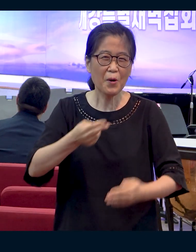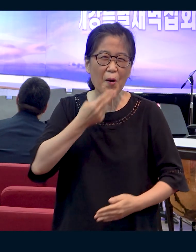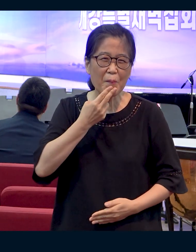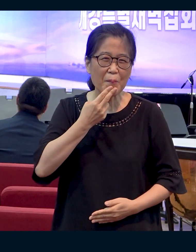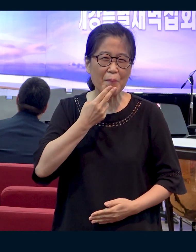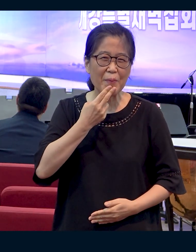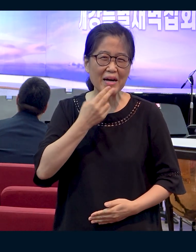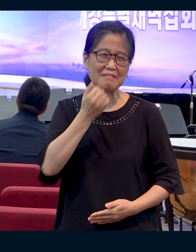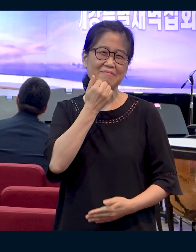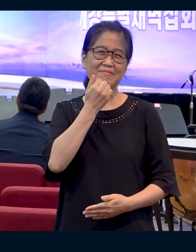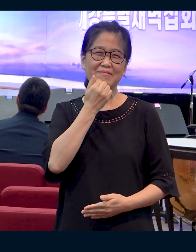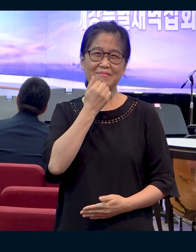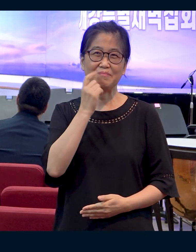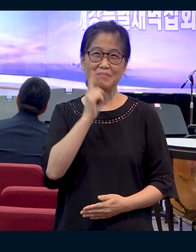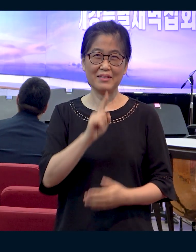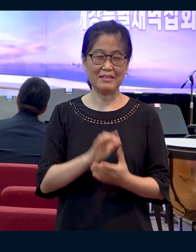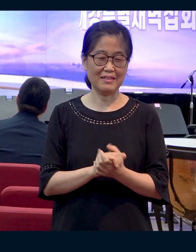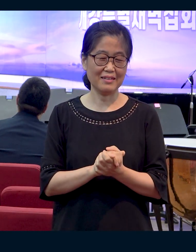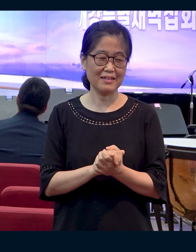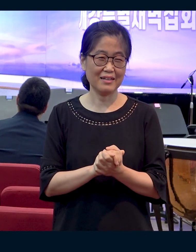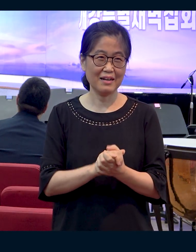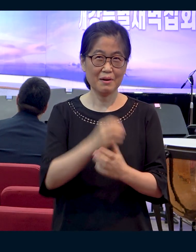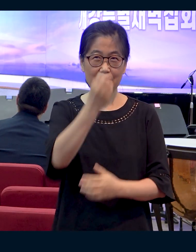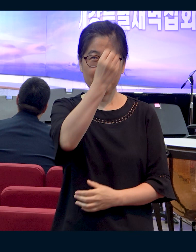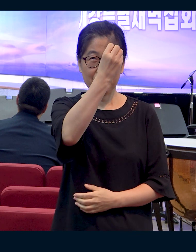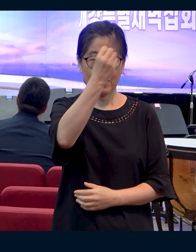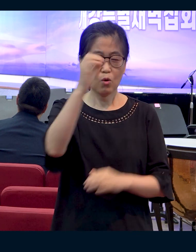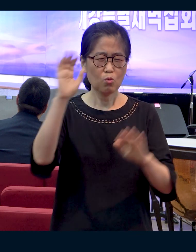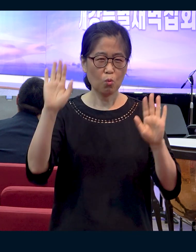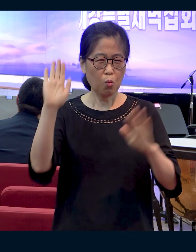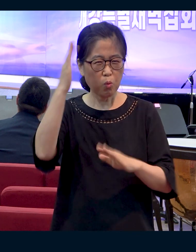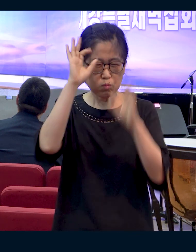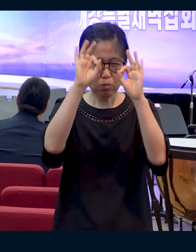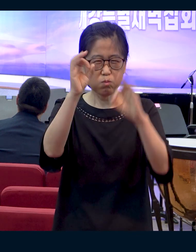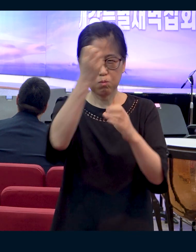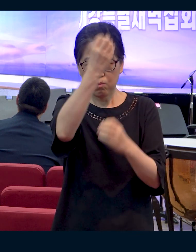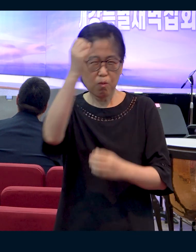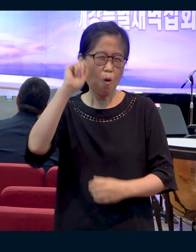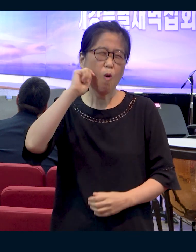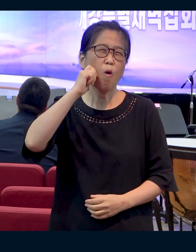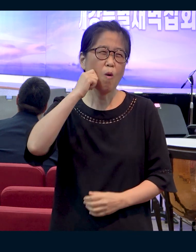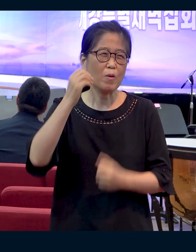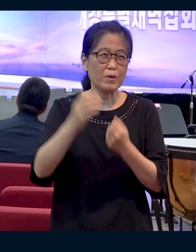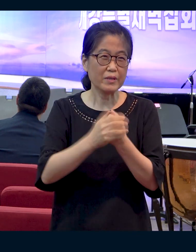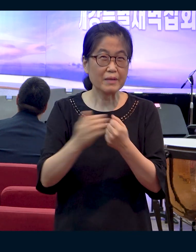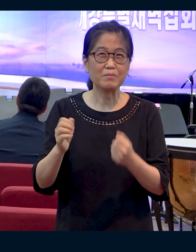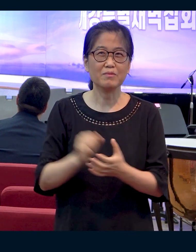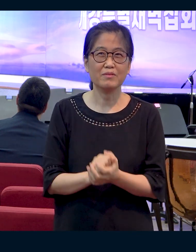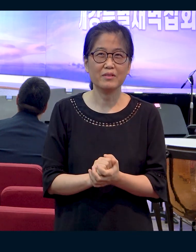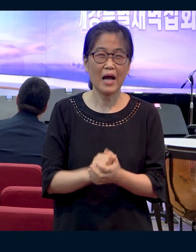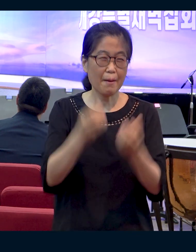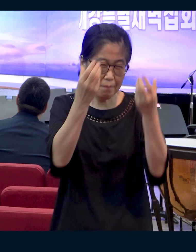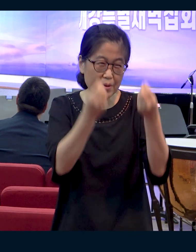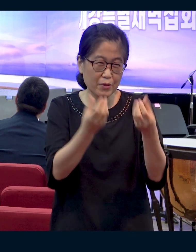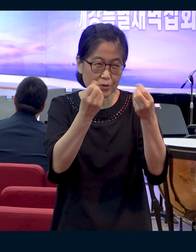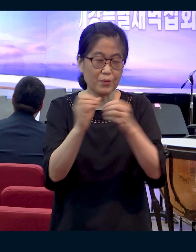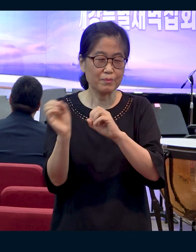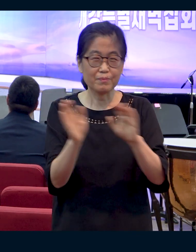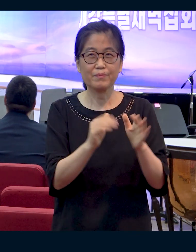하지만 상당히 느낌이 있는, 울림이 있는 개그예요. 진짜 별 볼 일 없게 살고 있다는 사실을 너무 바빠서 그런지